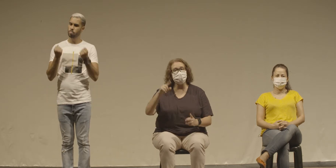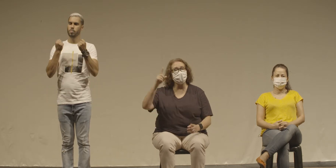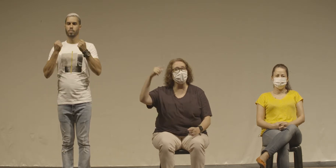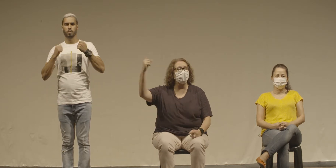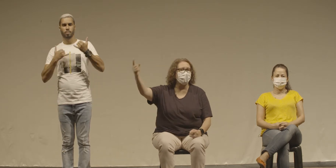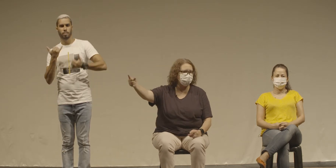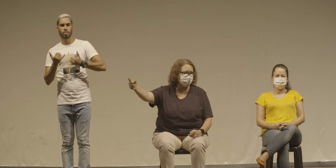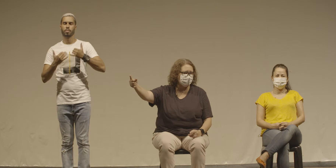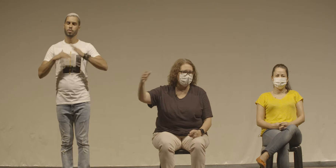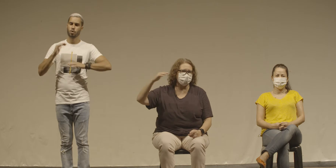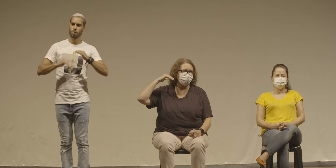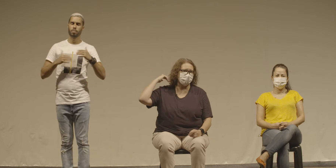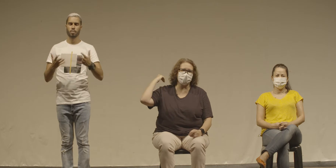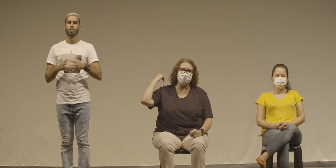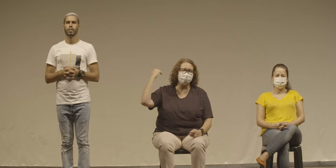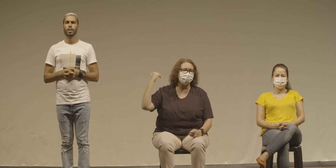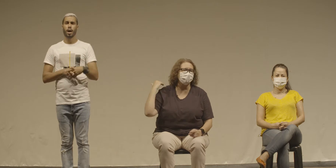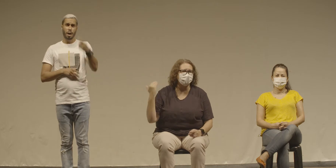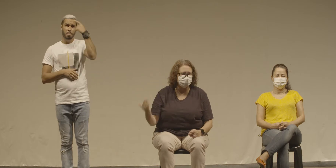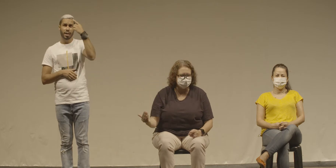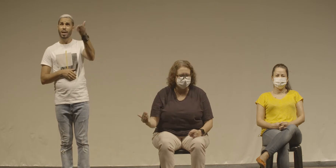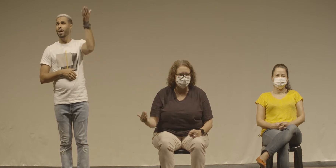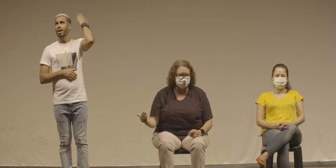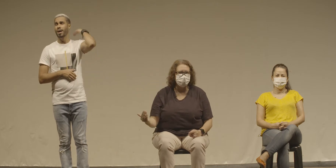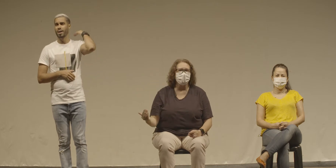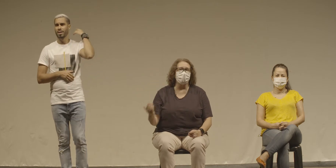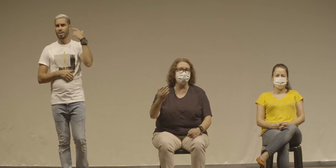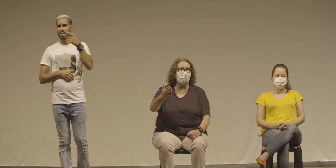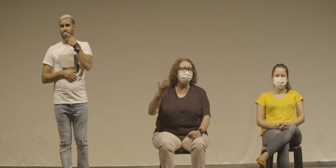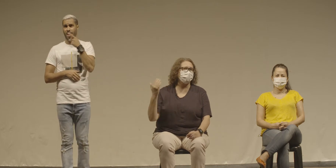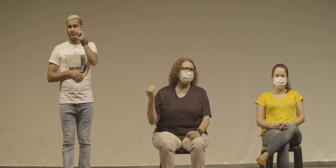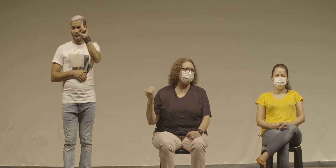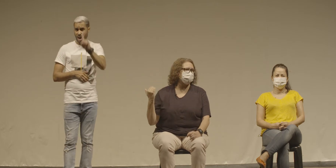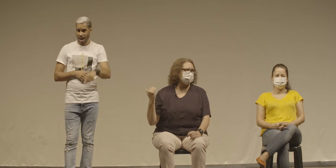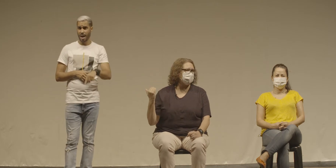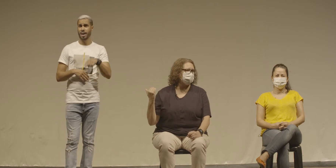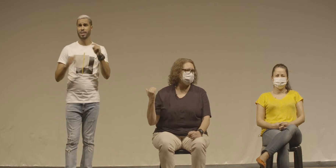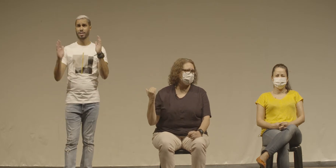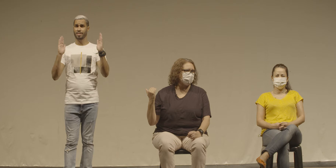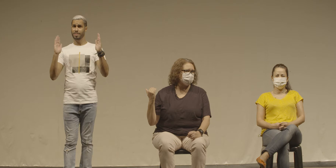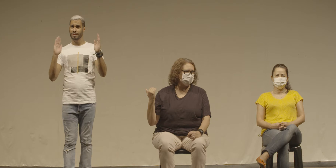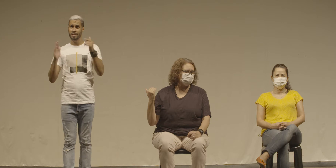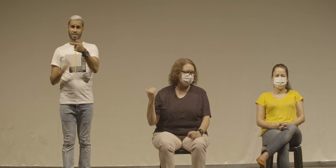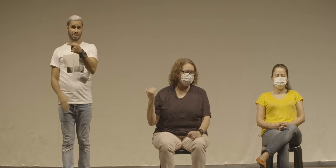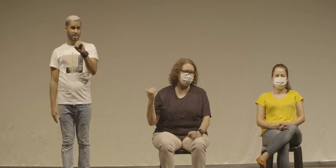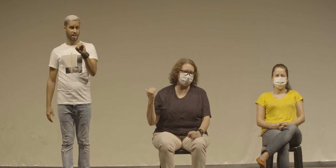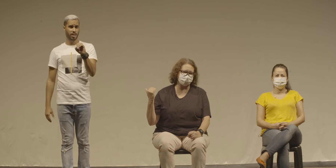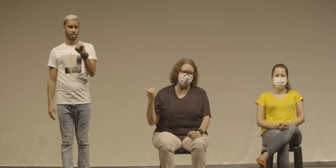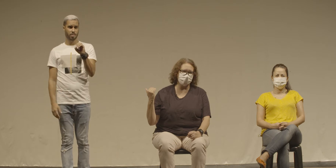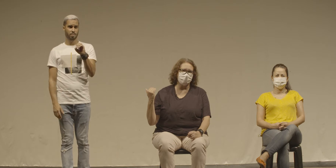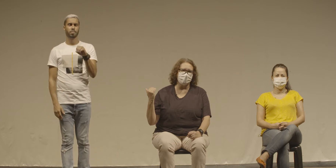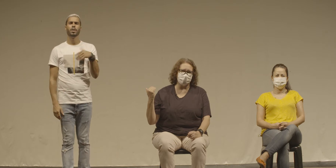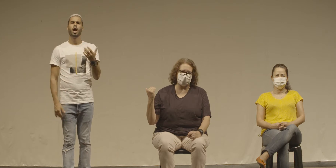Agora, imagina naquela época, nós estamos falando da década de 70, né? Os jogos que elas disputaram, os amistosos